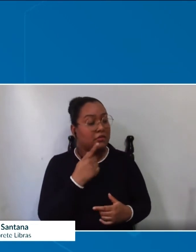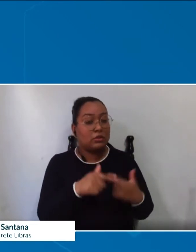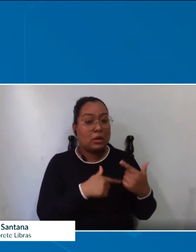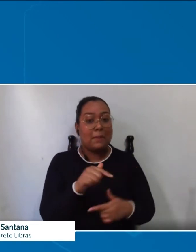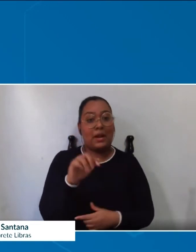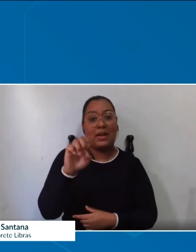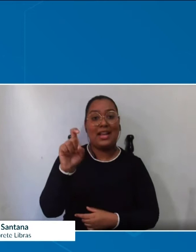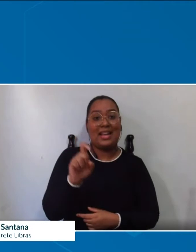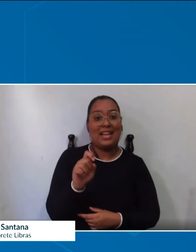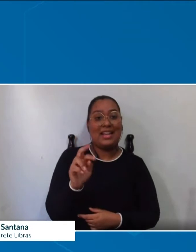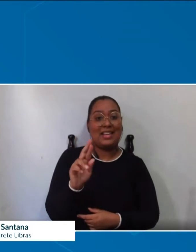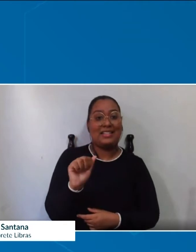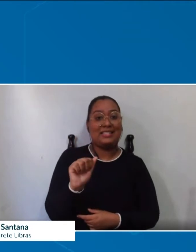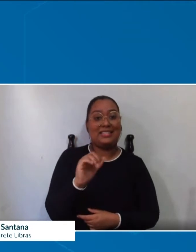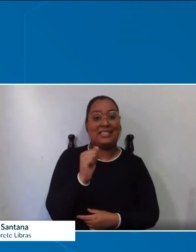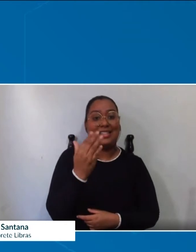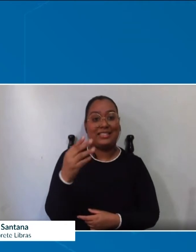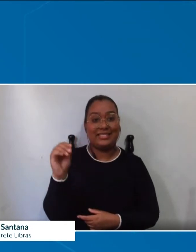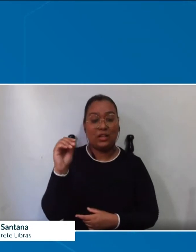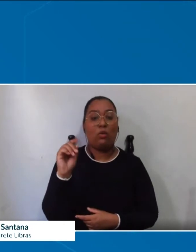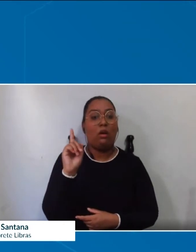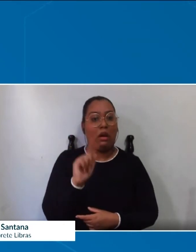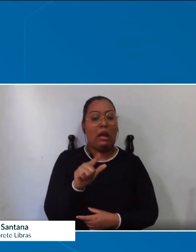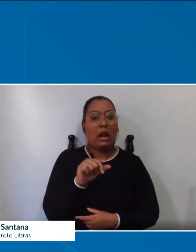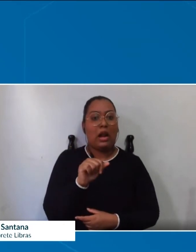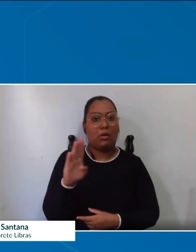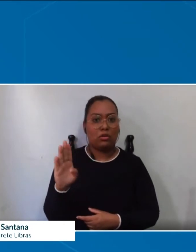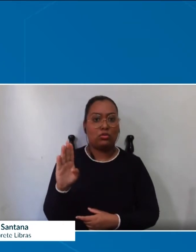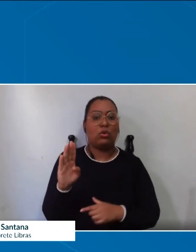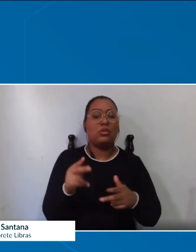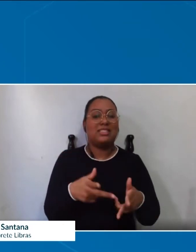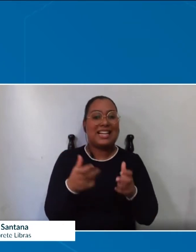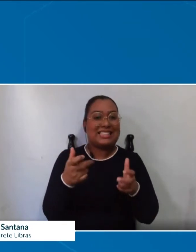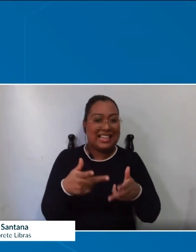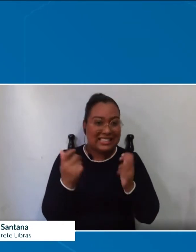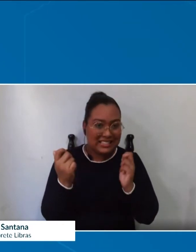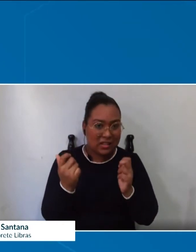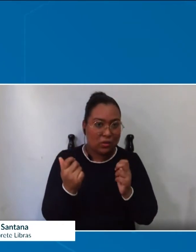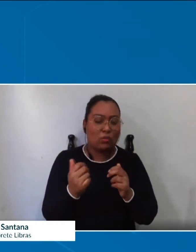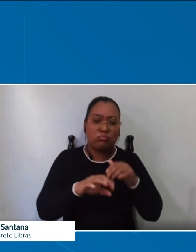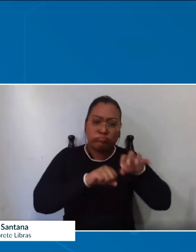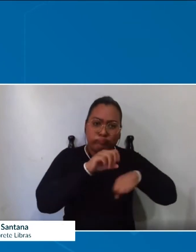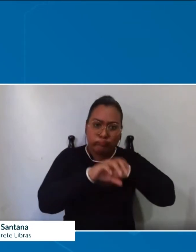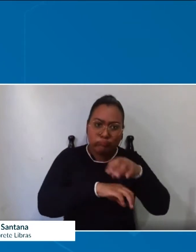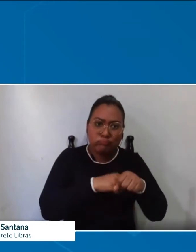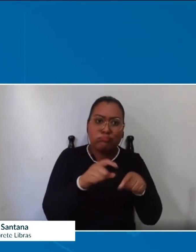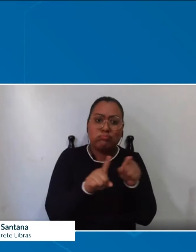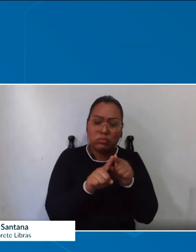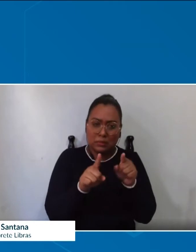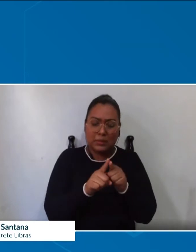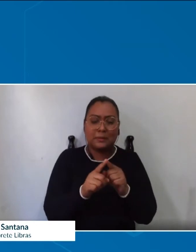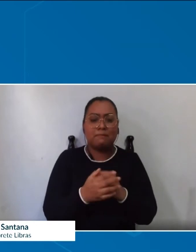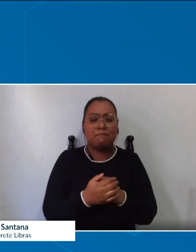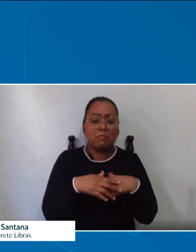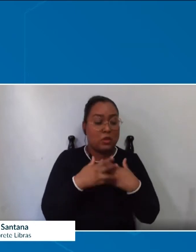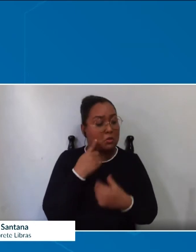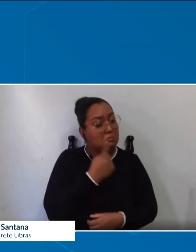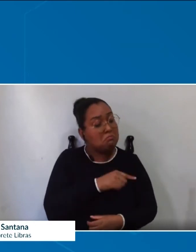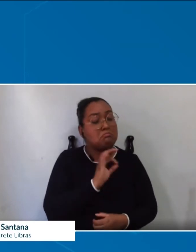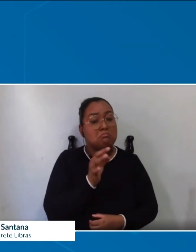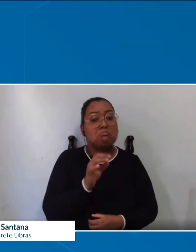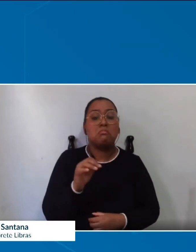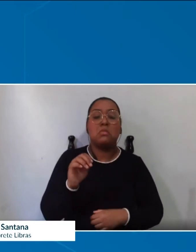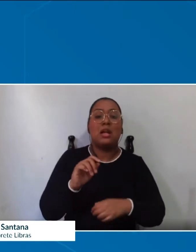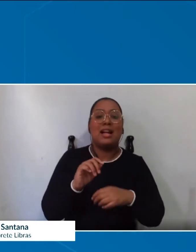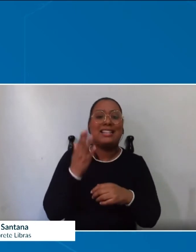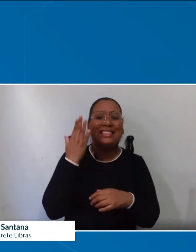intenso, né? Nosso laboratório se chama Laboratório de Métodos de Extração e Separação, né? Então, o que nós fizemos? A partir da casca do